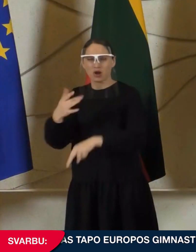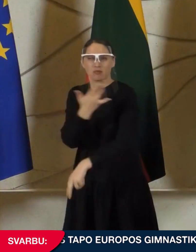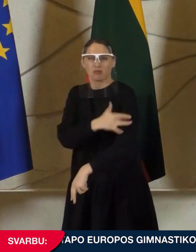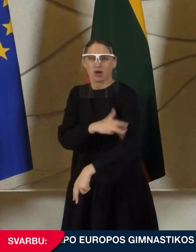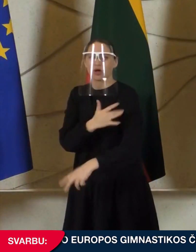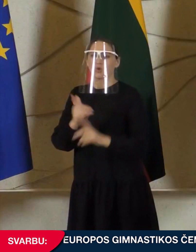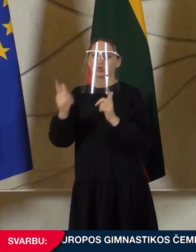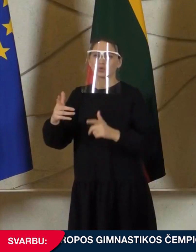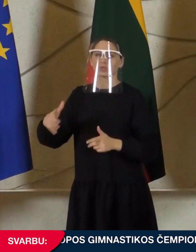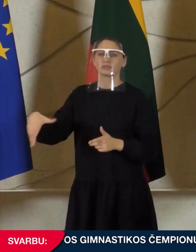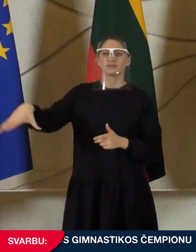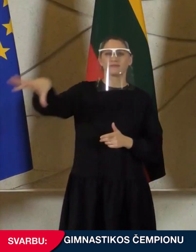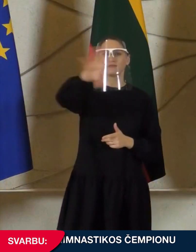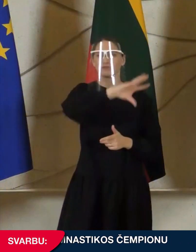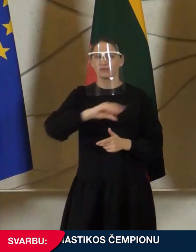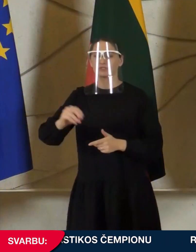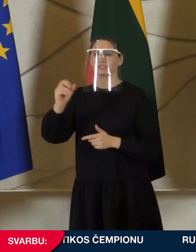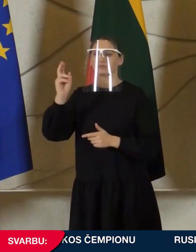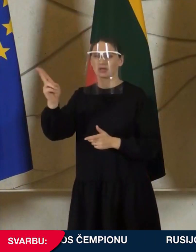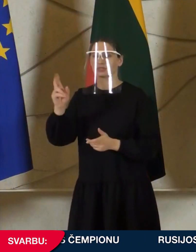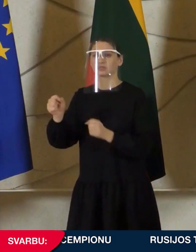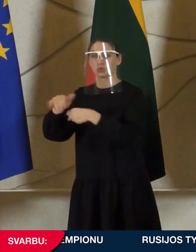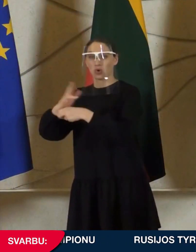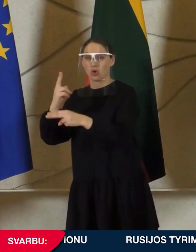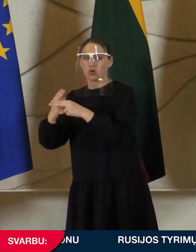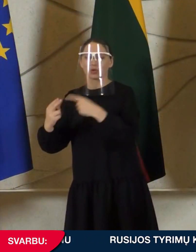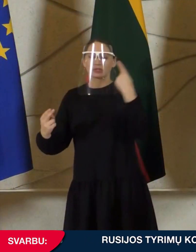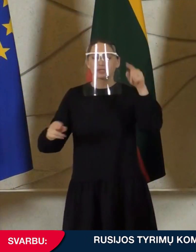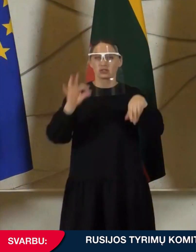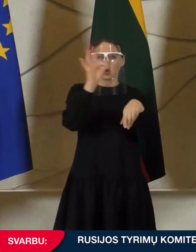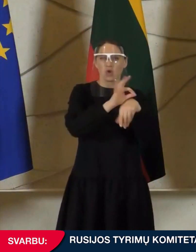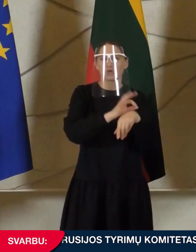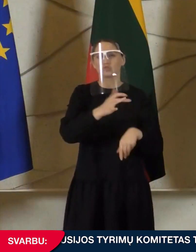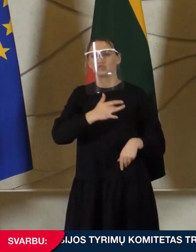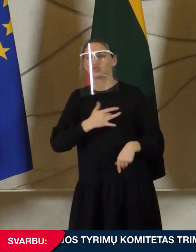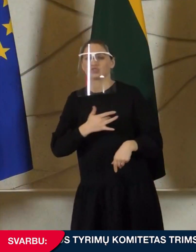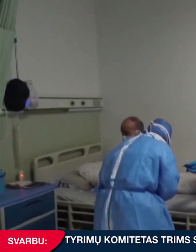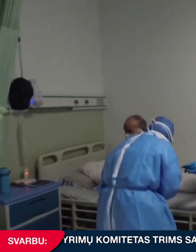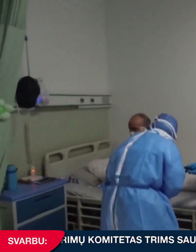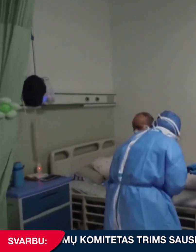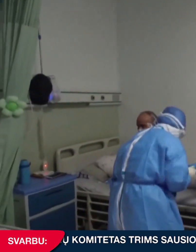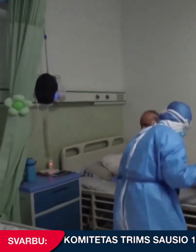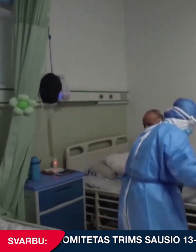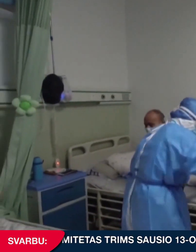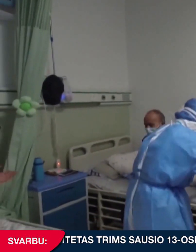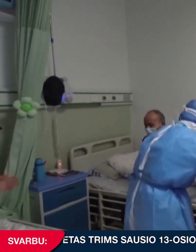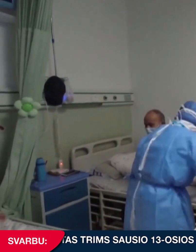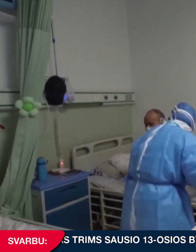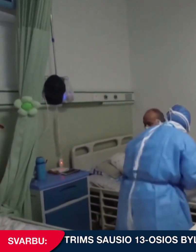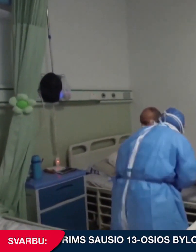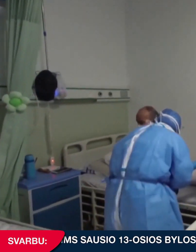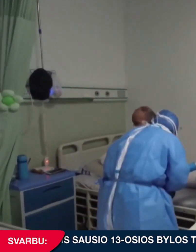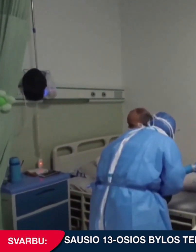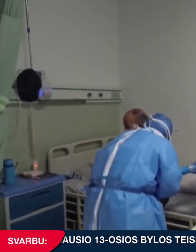būtų maksimalus visiems pacientams, ne tik covid pacientams, bet ir sergantiems širdies kraujagius lygoms. Pasak, Dulkio ekspertai